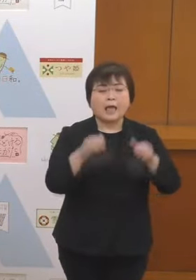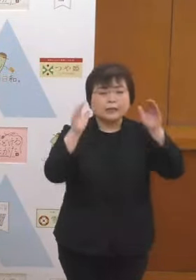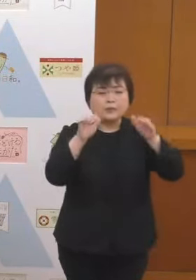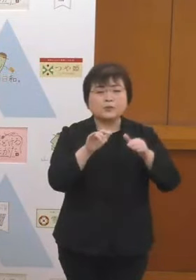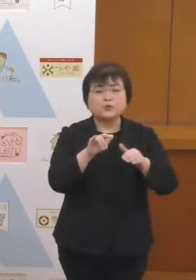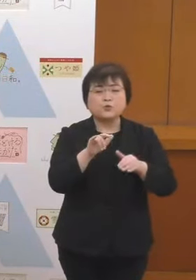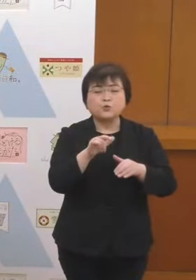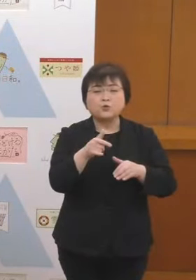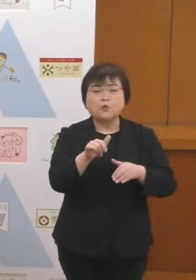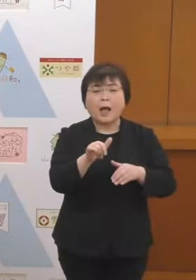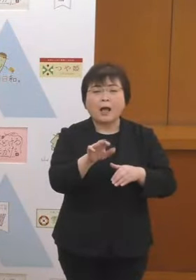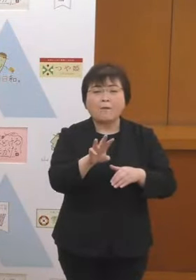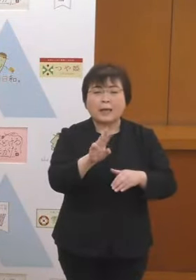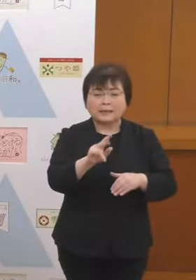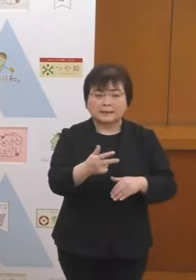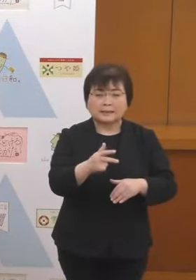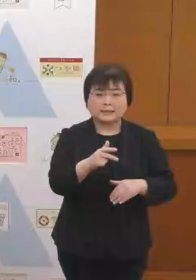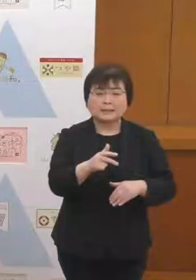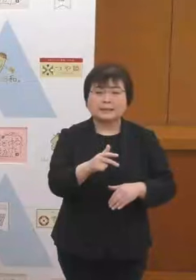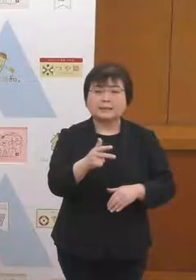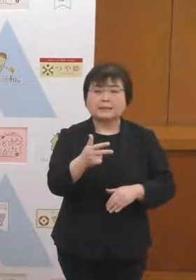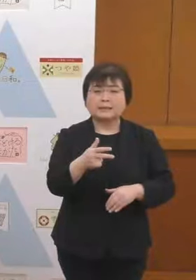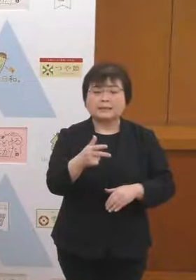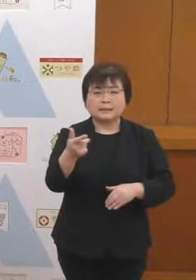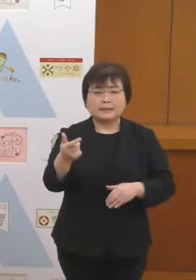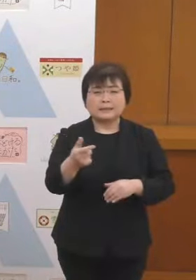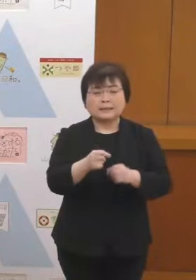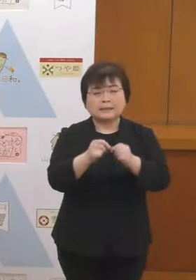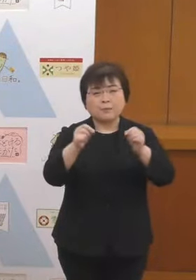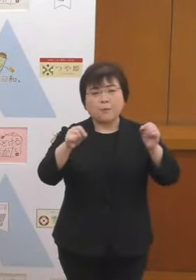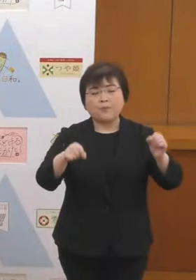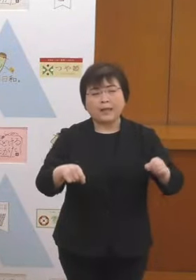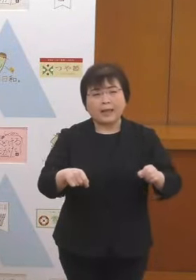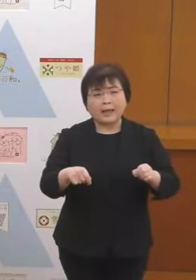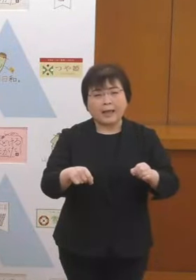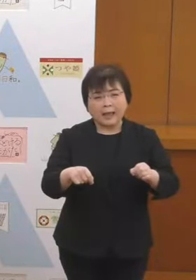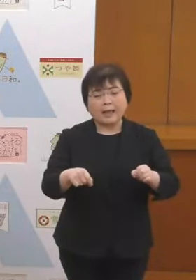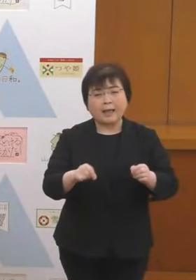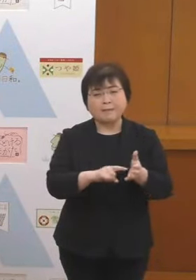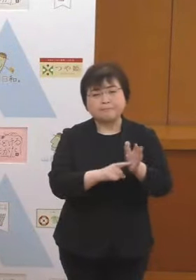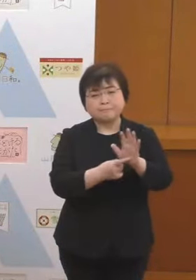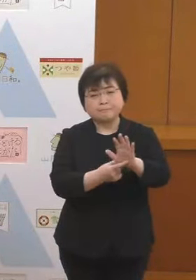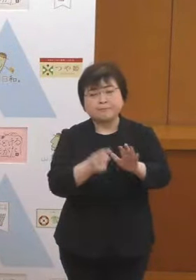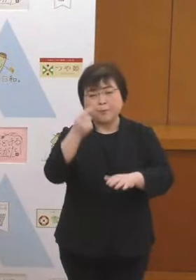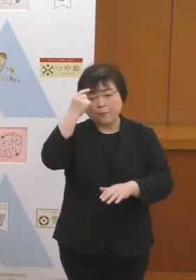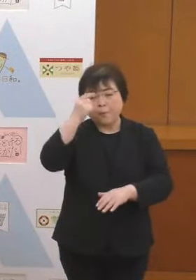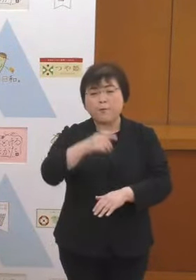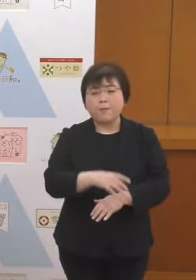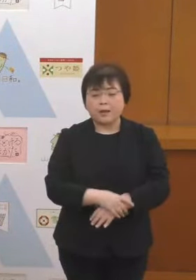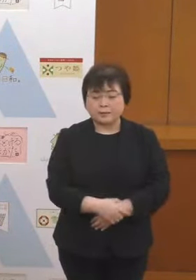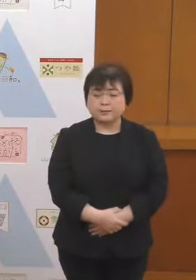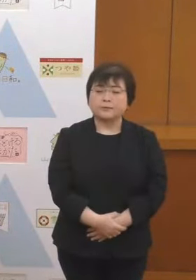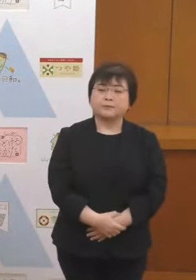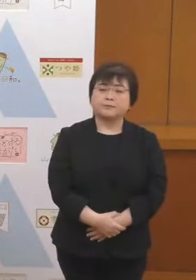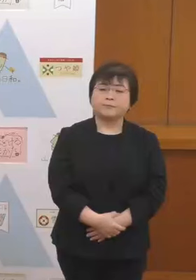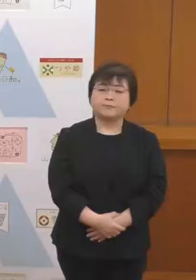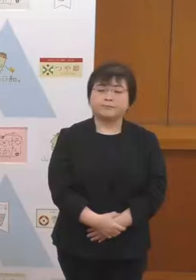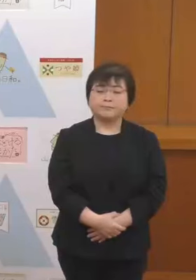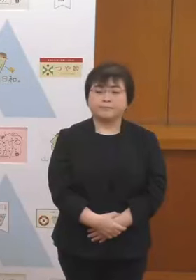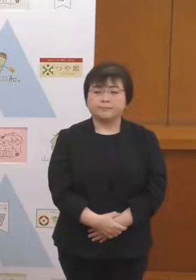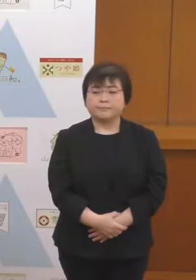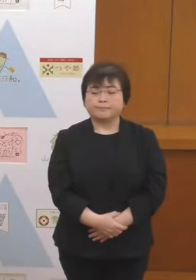があの話題になったという風に思っていますえっと